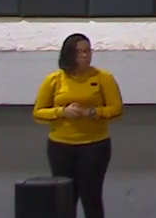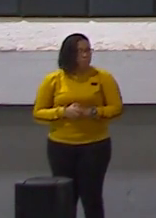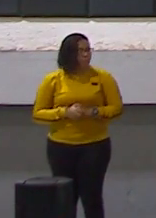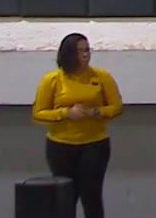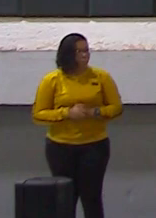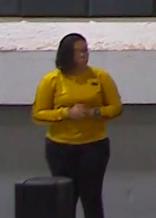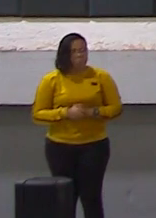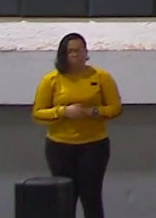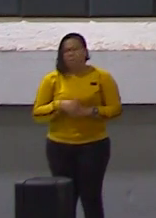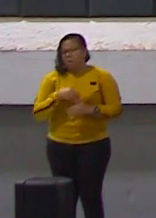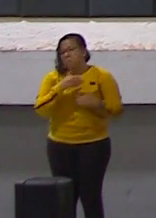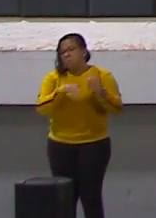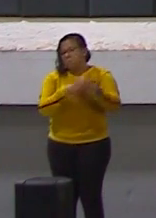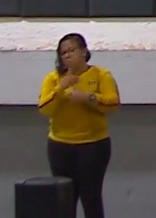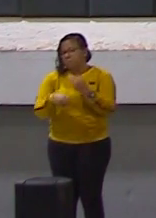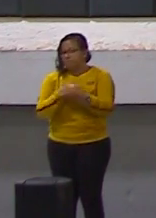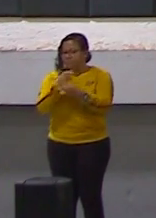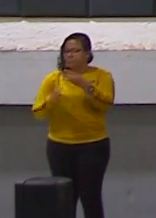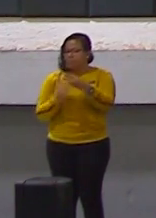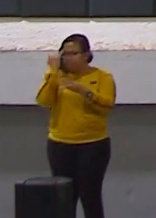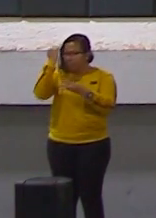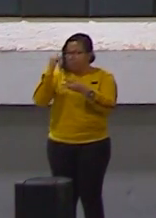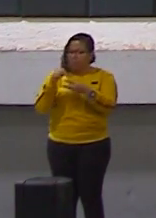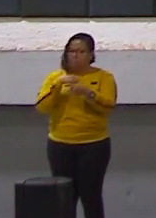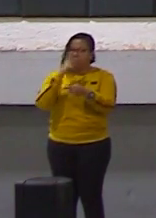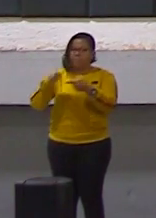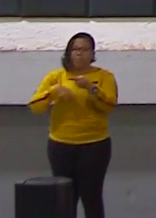finalmente tres ideas uno